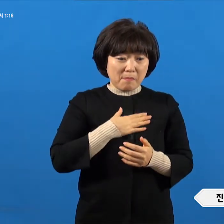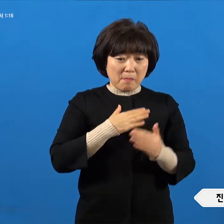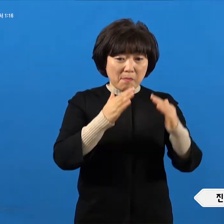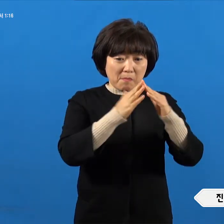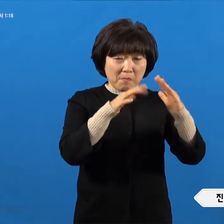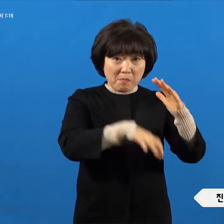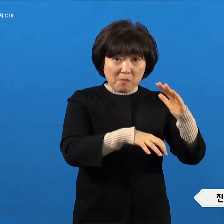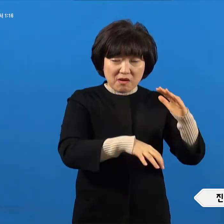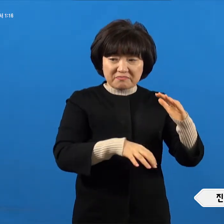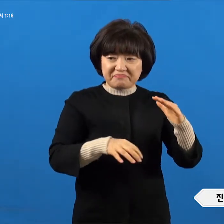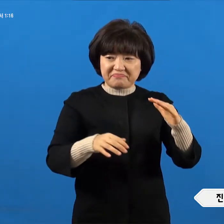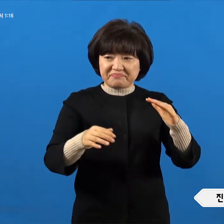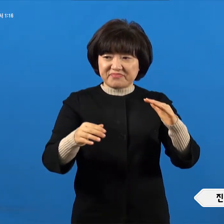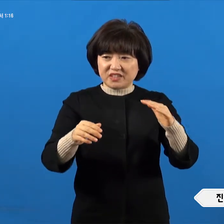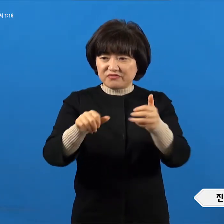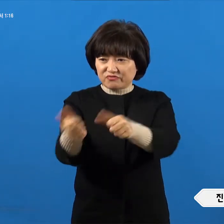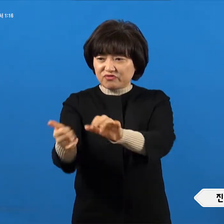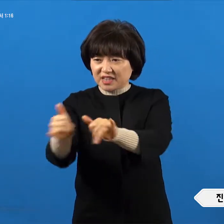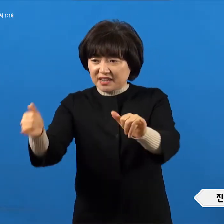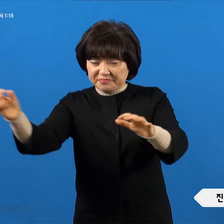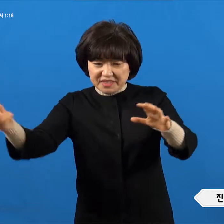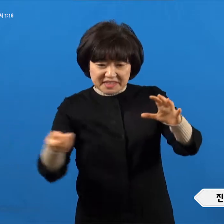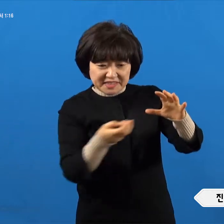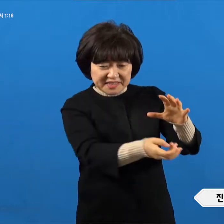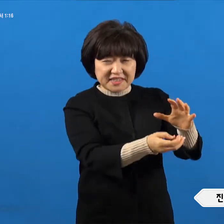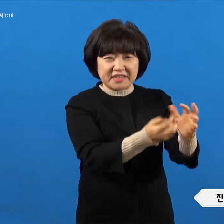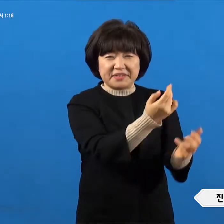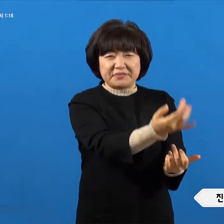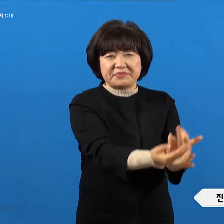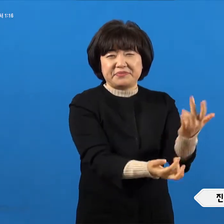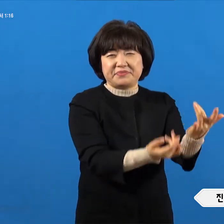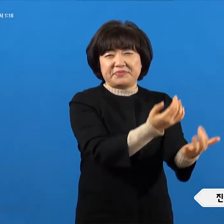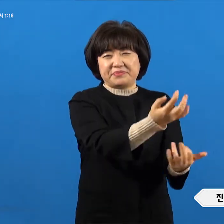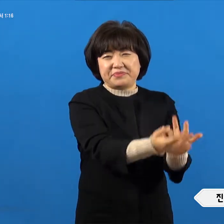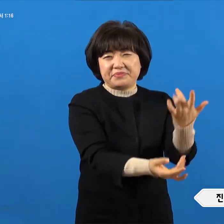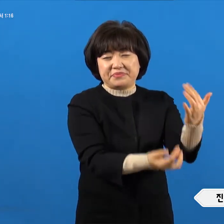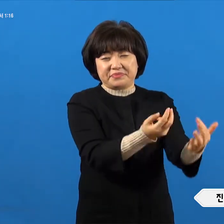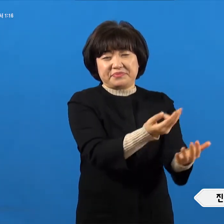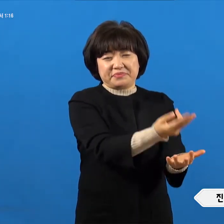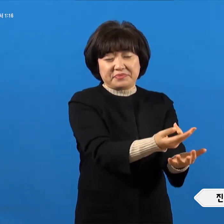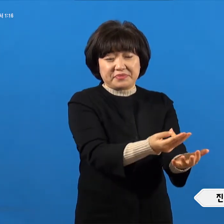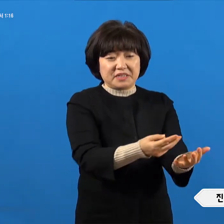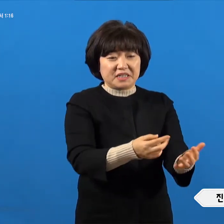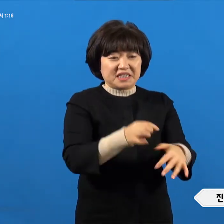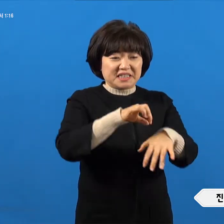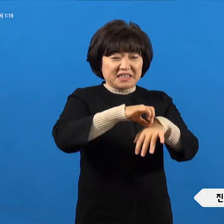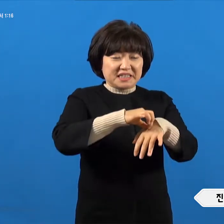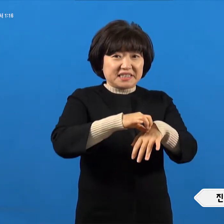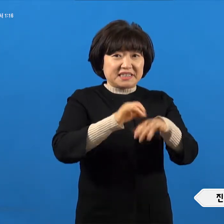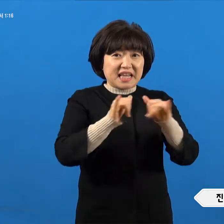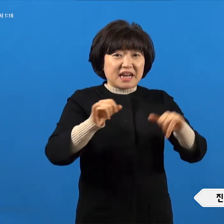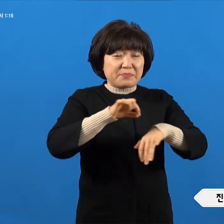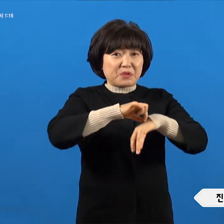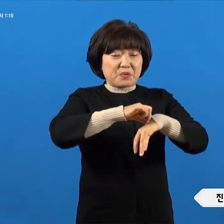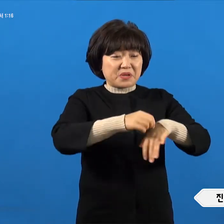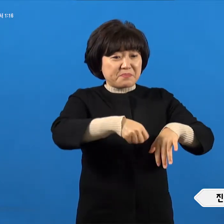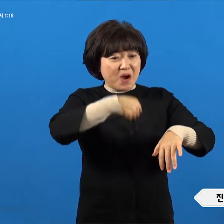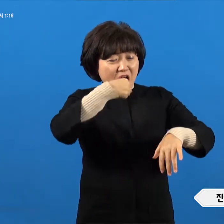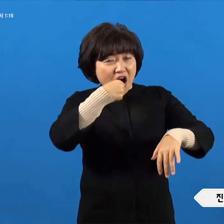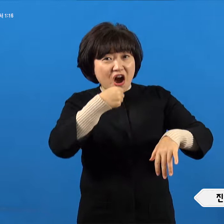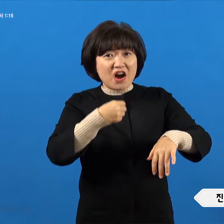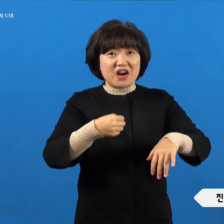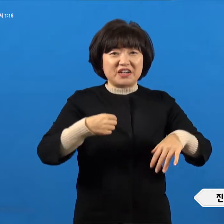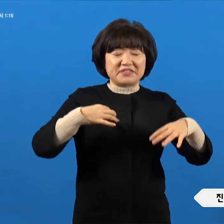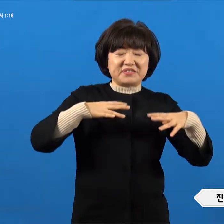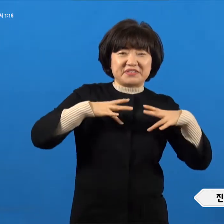아지트에 소각장을 만들어 놓고 전문적으로 살인을 하기도 하고 인육을 먹는 것을 자랑하면서